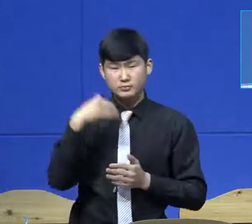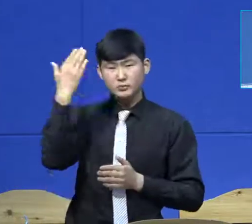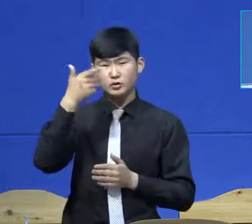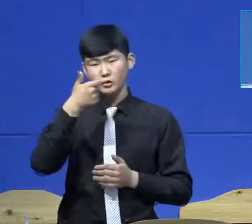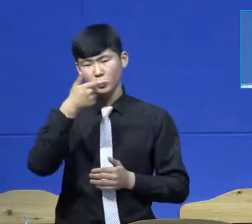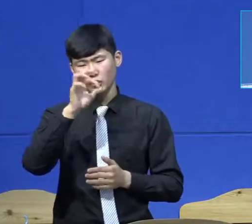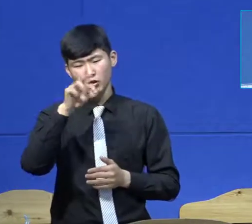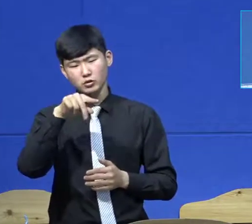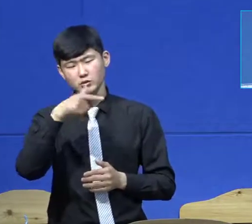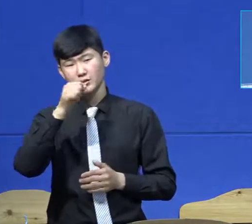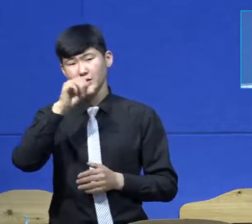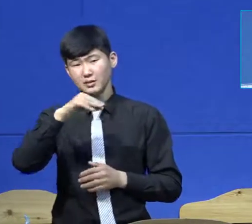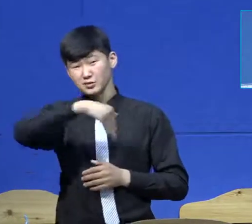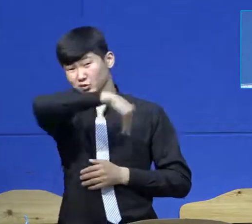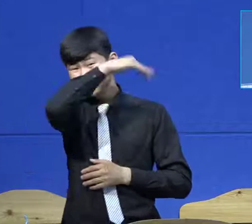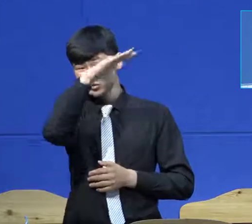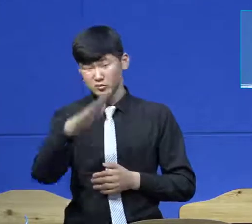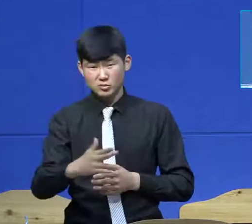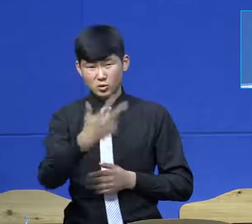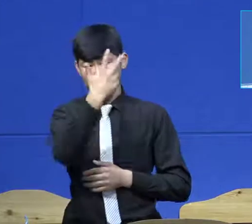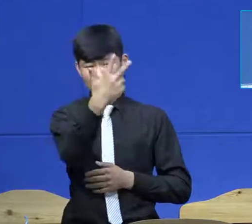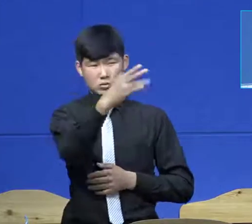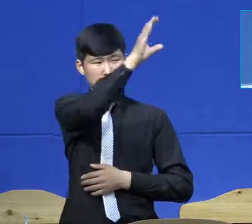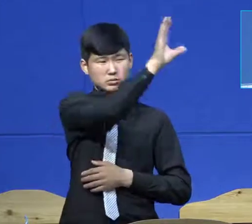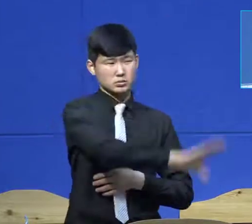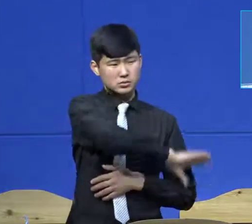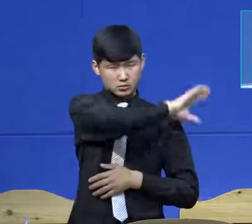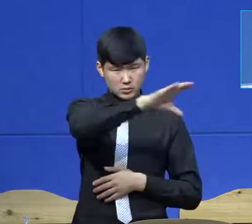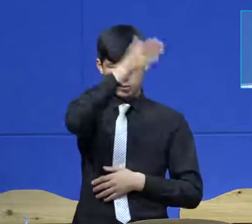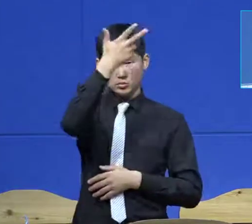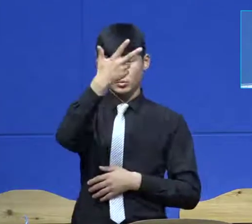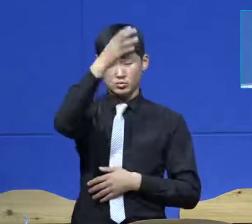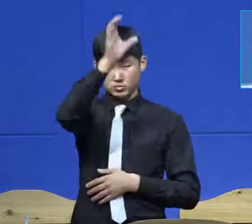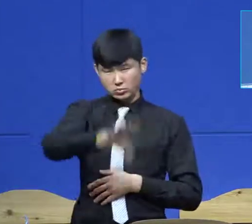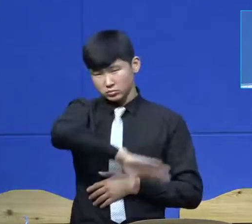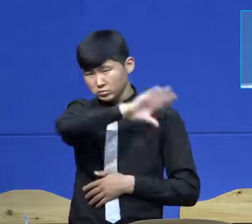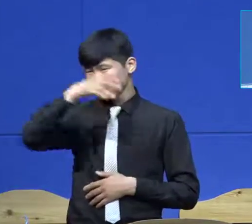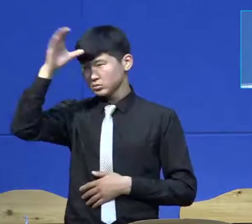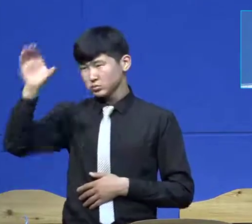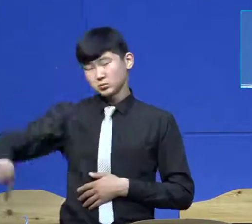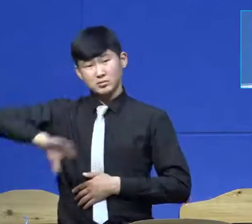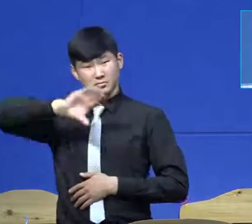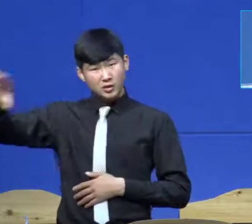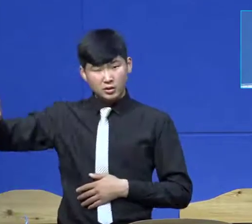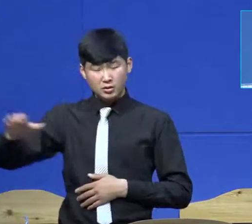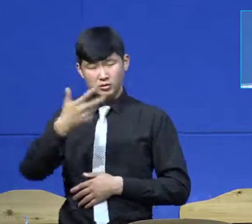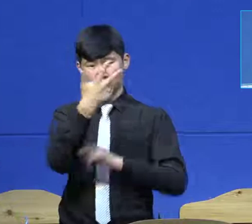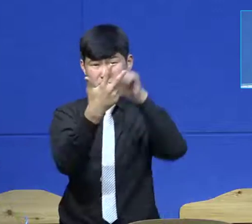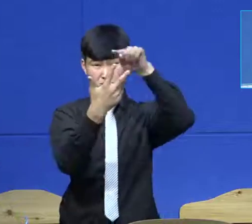Голгатын толгод дээр гурван загалмай дунд нь гэмтнүүдийн өмнөөс үхэж байгаа загалмай дээр эзэн Есүс